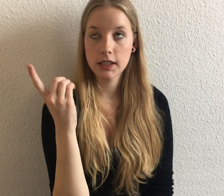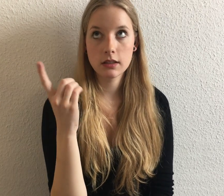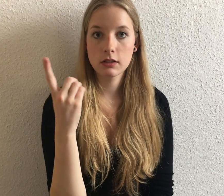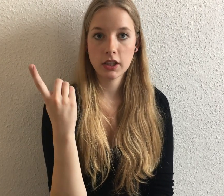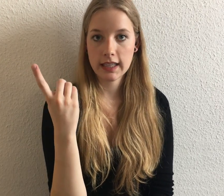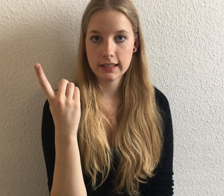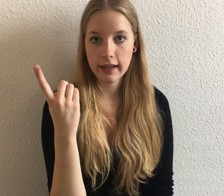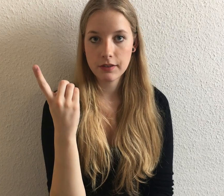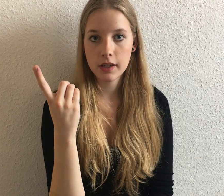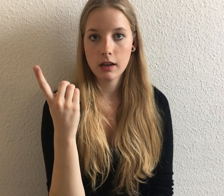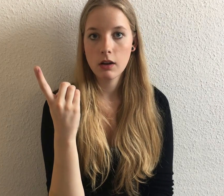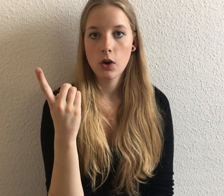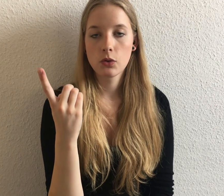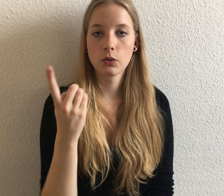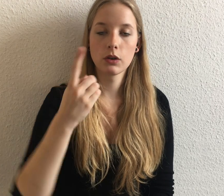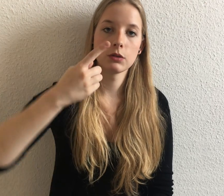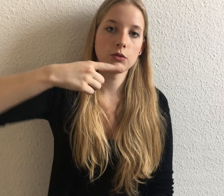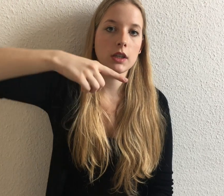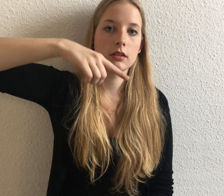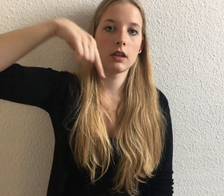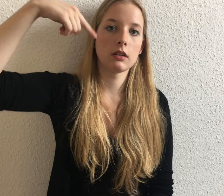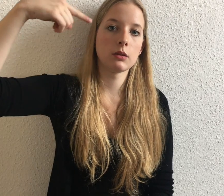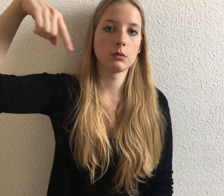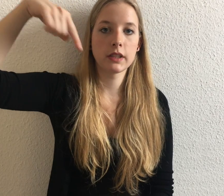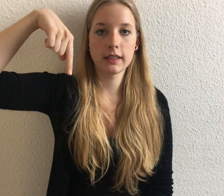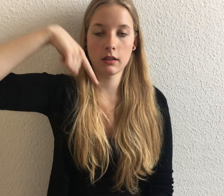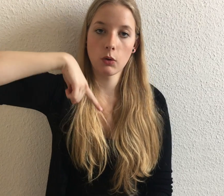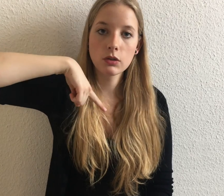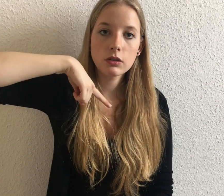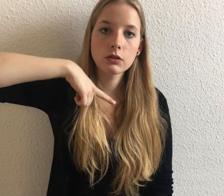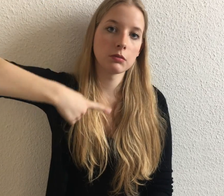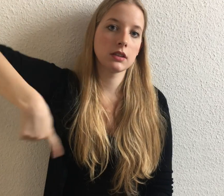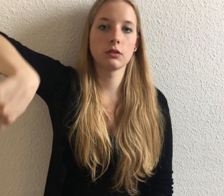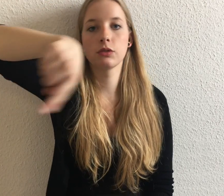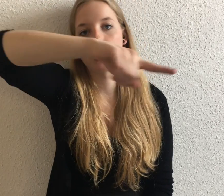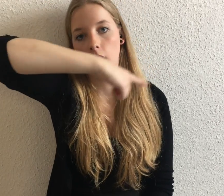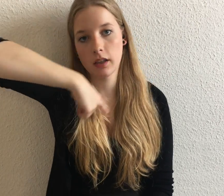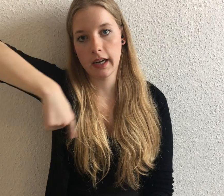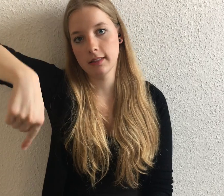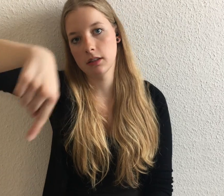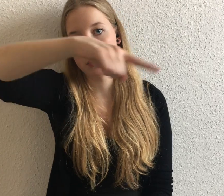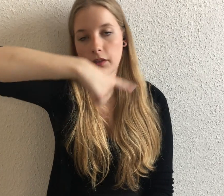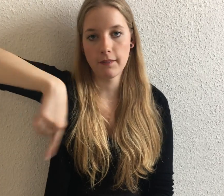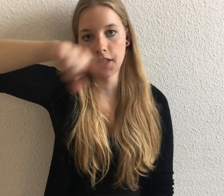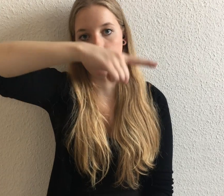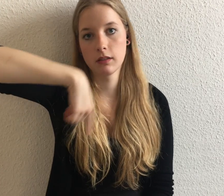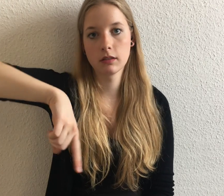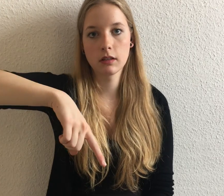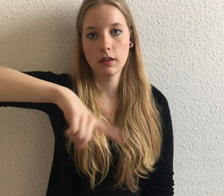den gestreckten Zeigefinger. Nur du hast es dann, zeigst du nach unten und machst dann sozusagen einen Kreis damit. Wir.